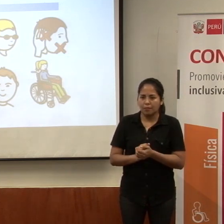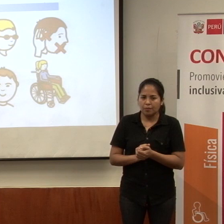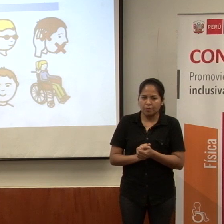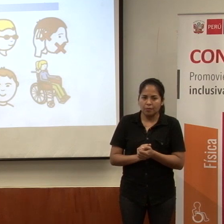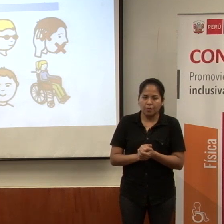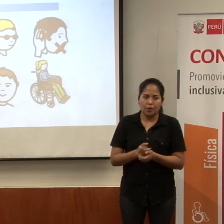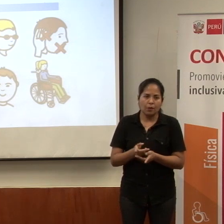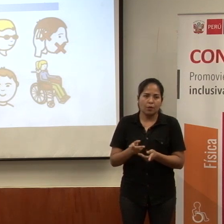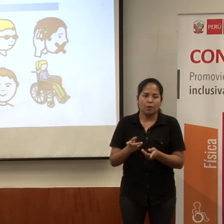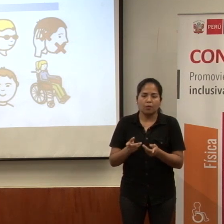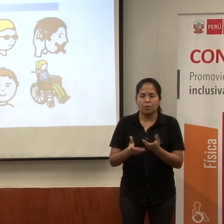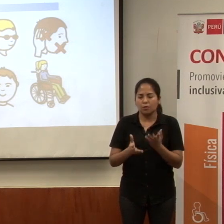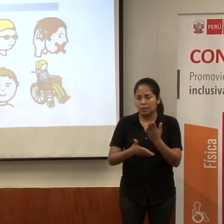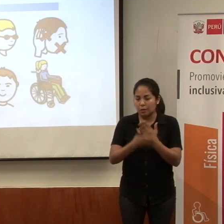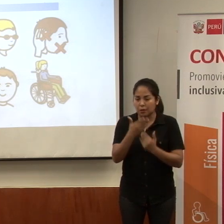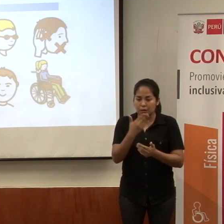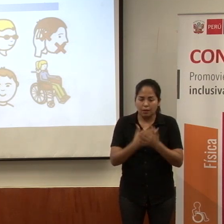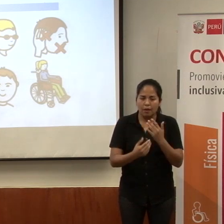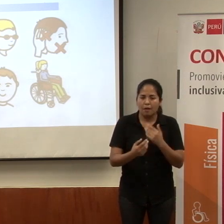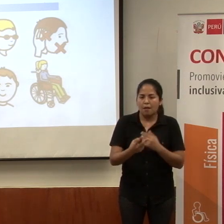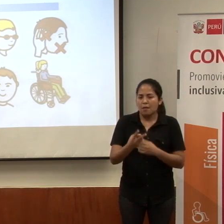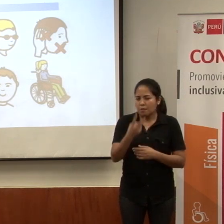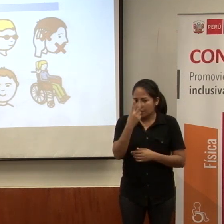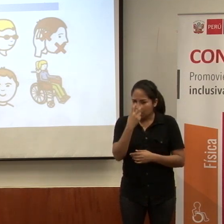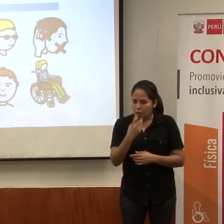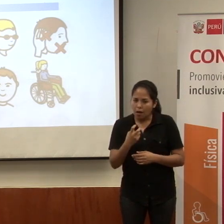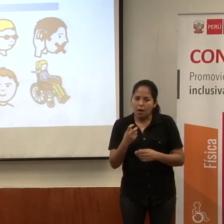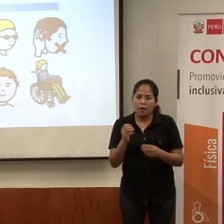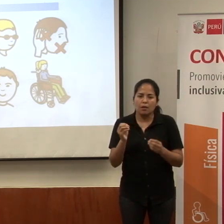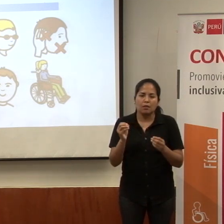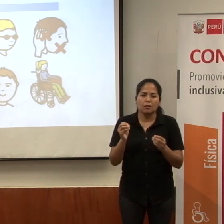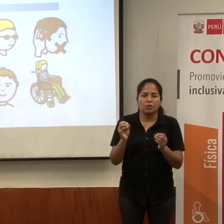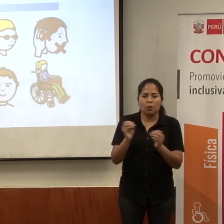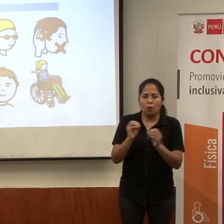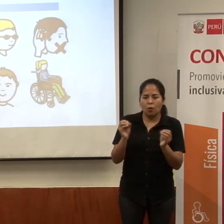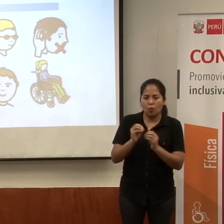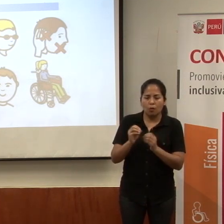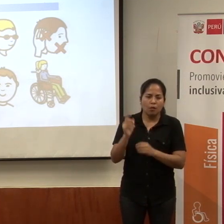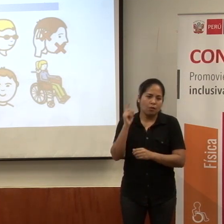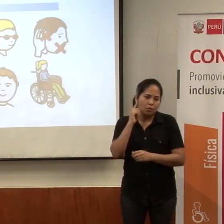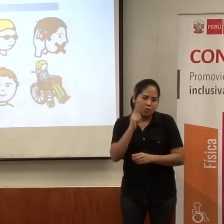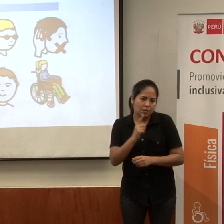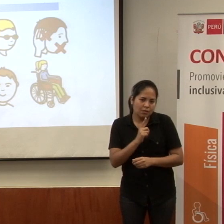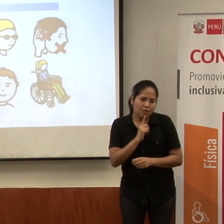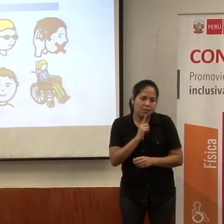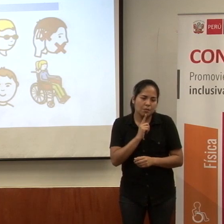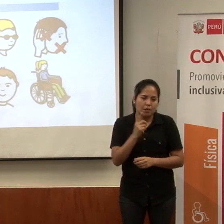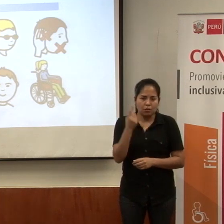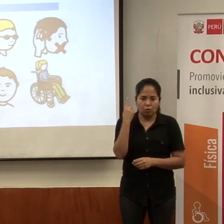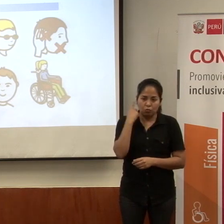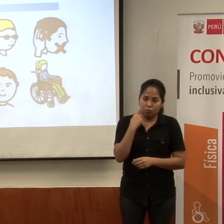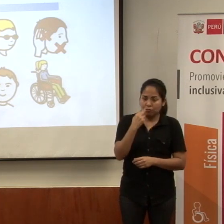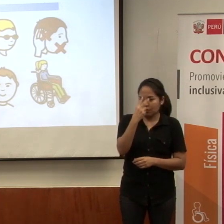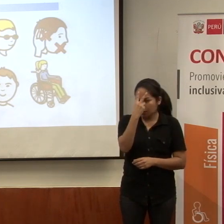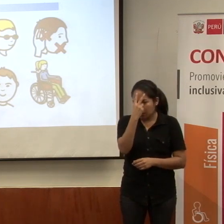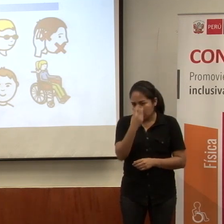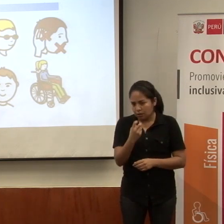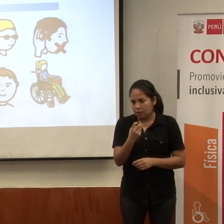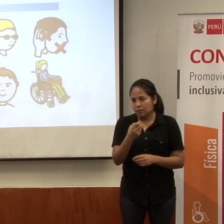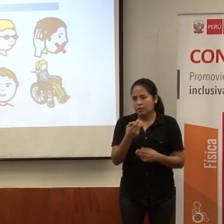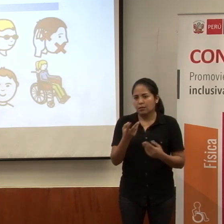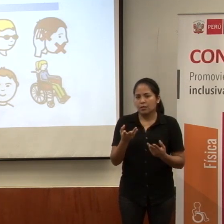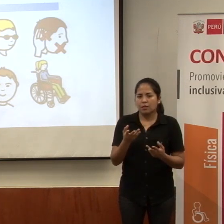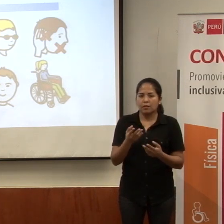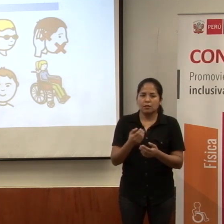las visuales, las auditivas, síndromes, que es un conjunto de problemas que